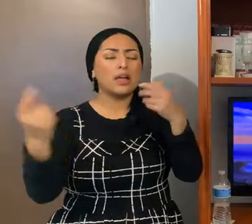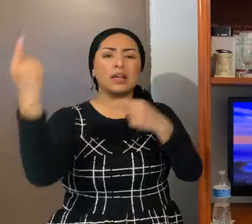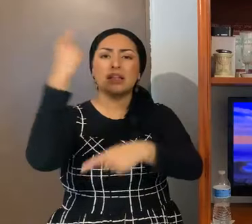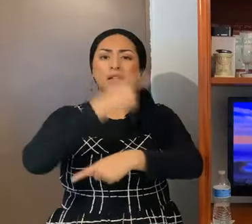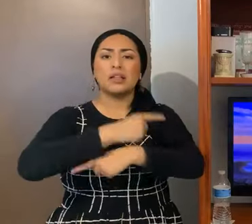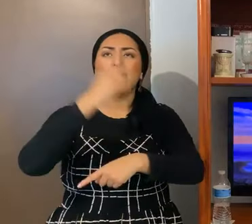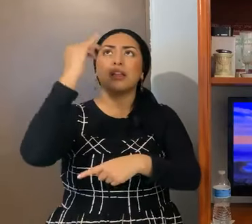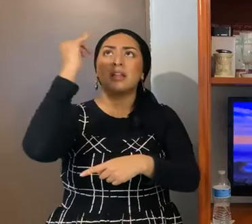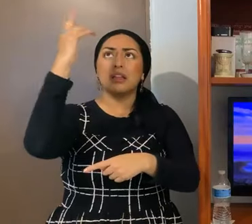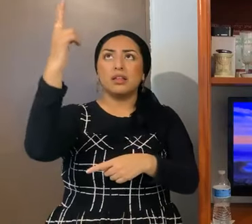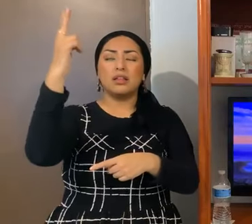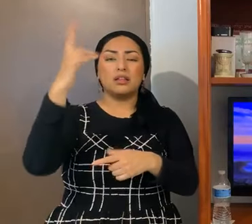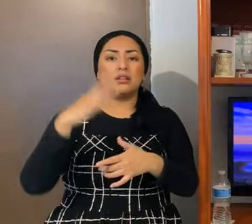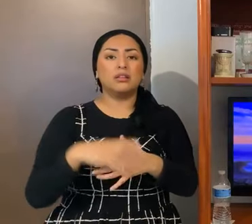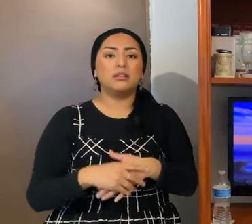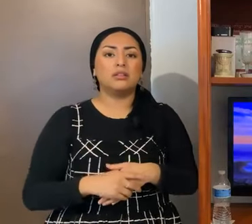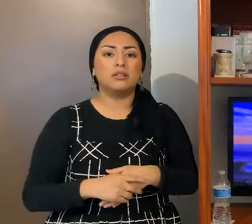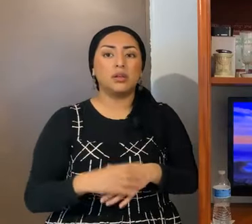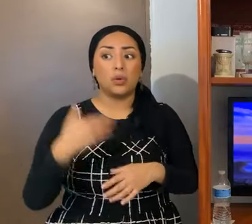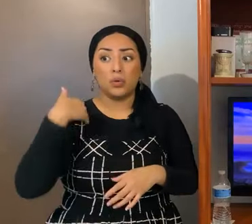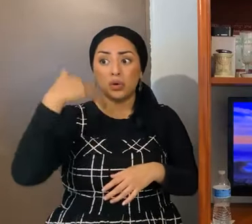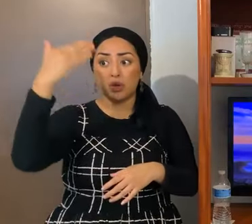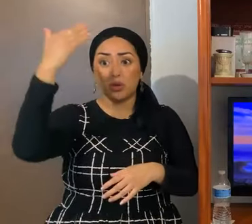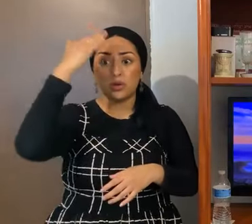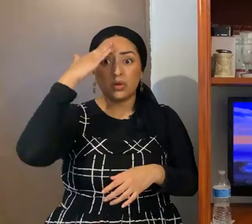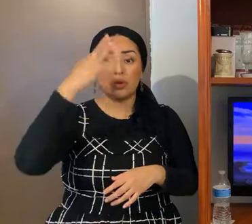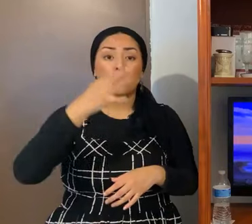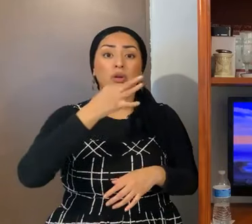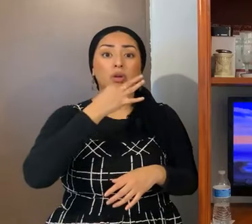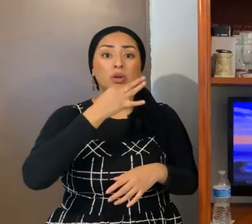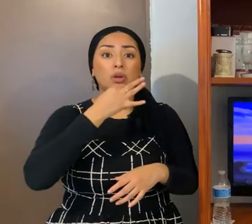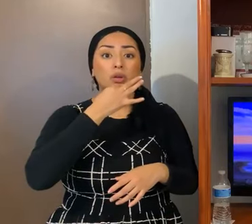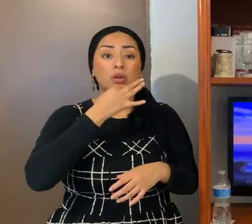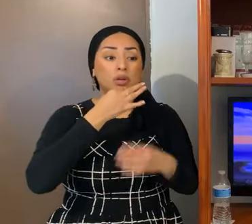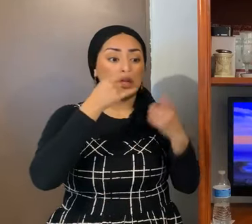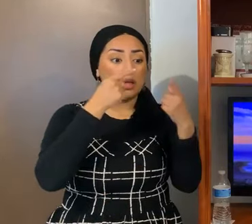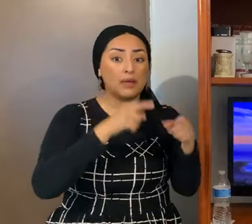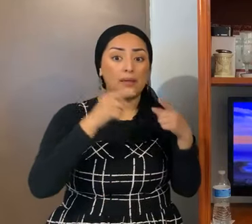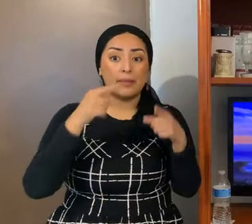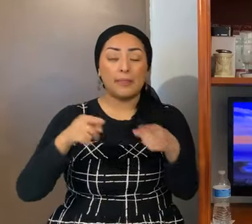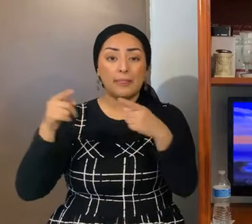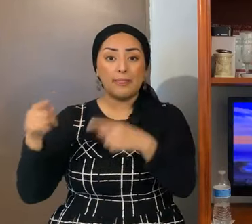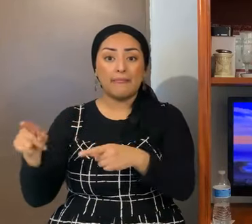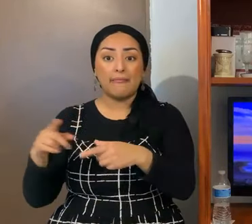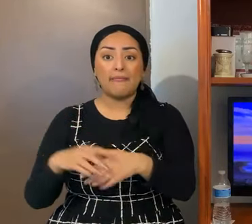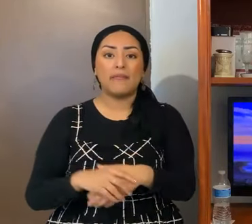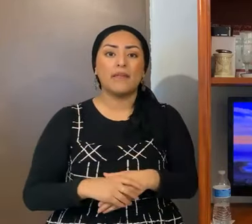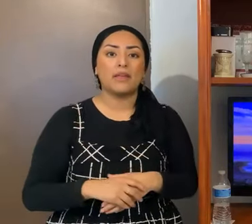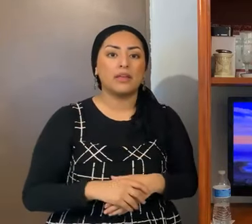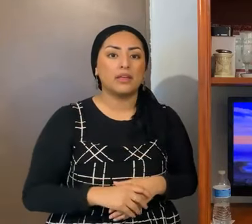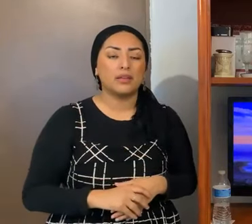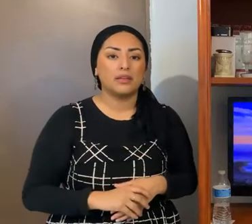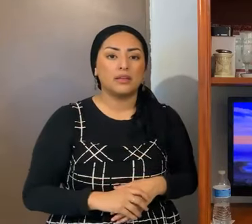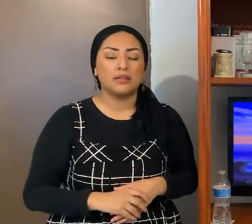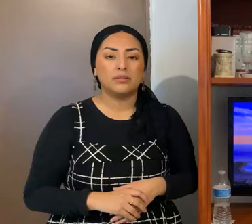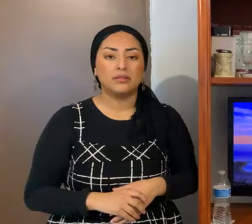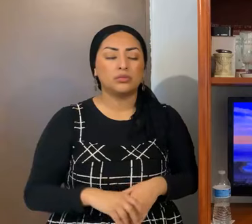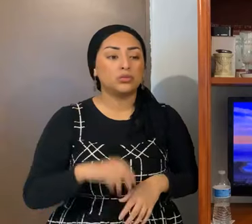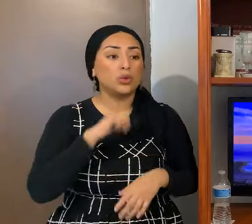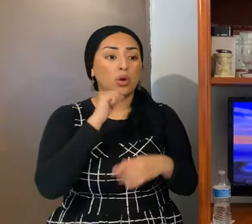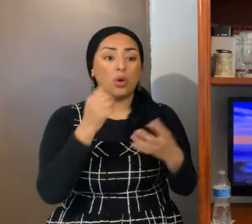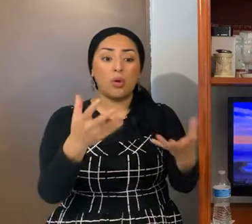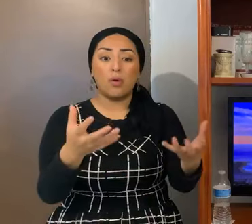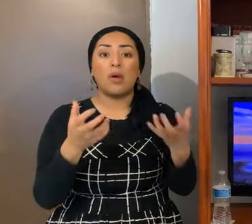estudiando escatología y sabemos que esto va a venir y que está pronto. Pero no deseemos que eso